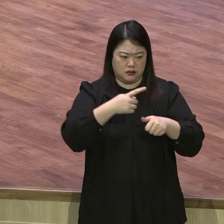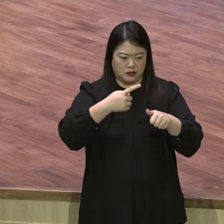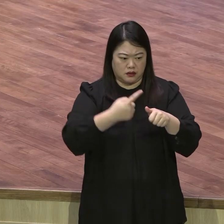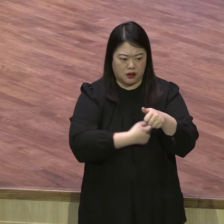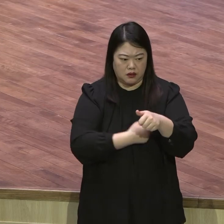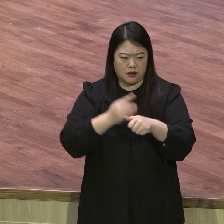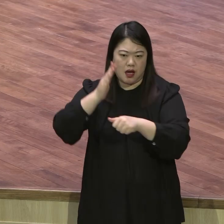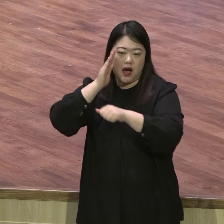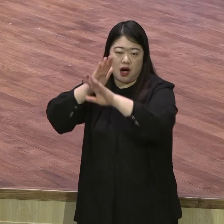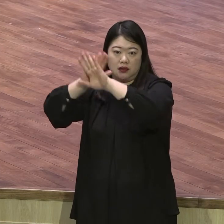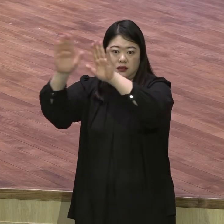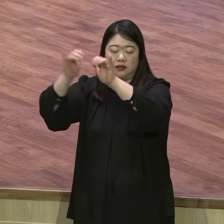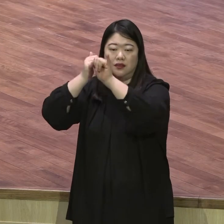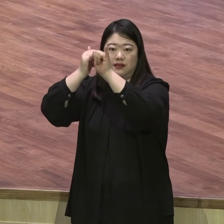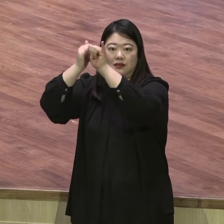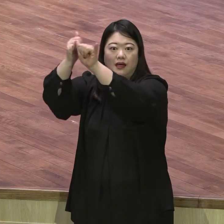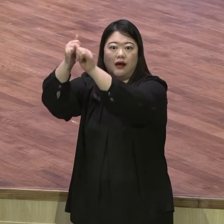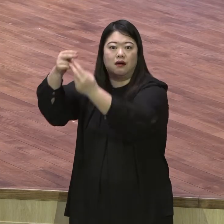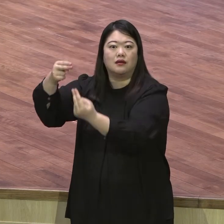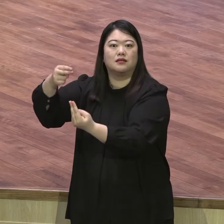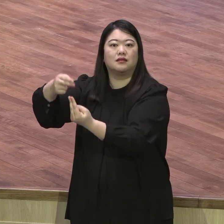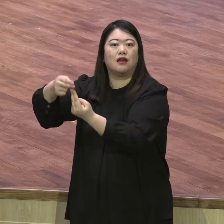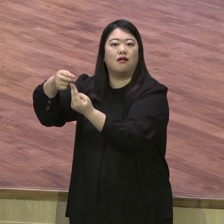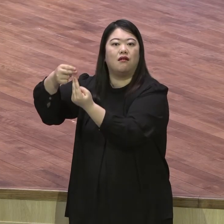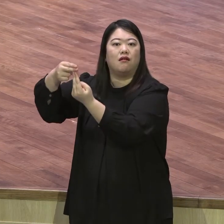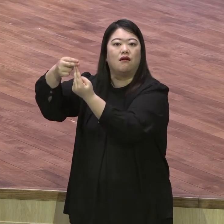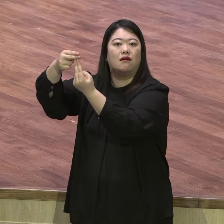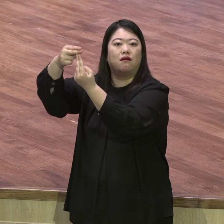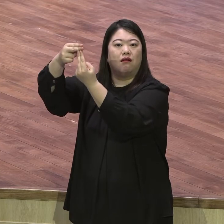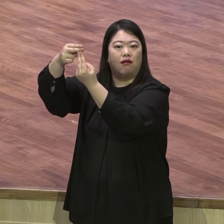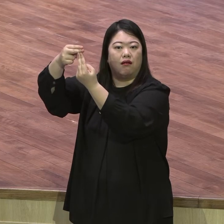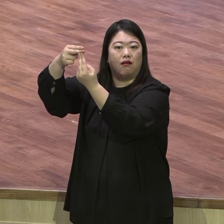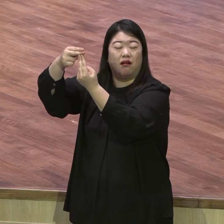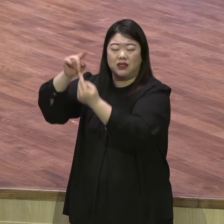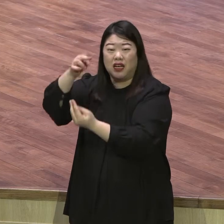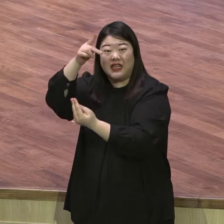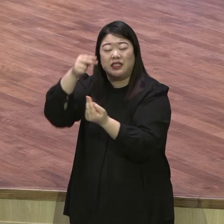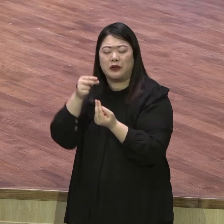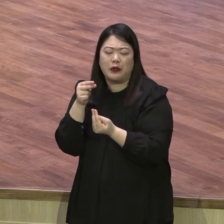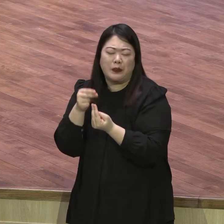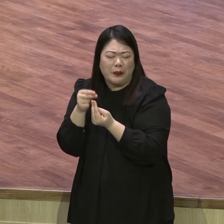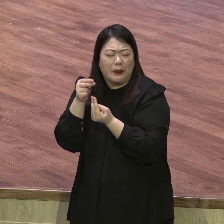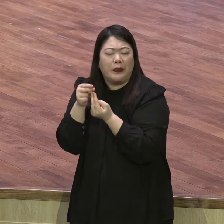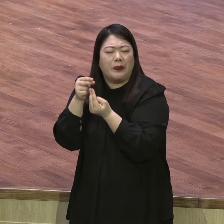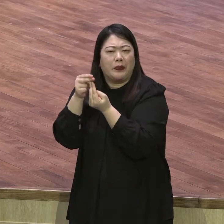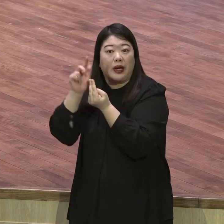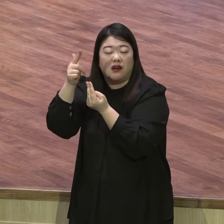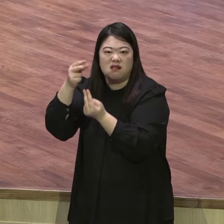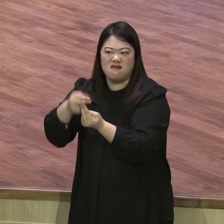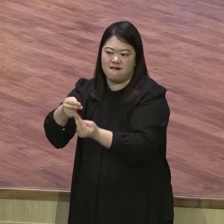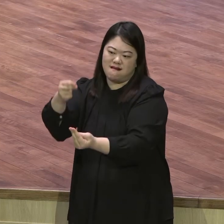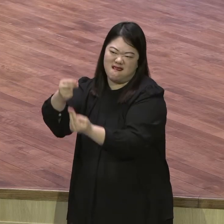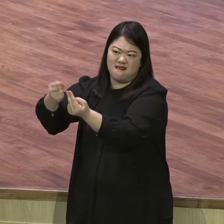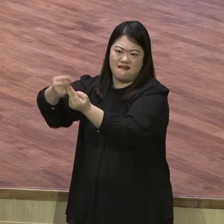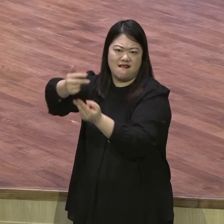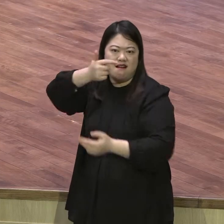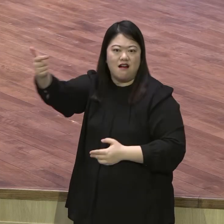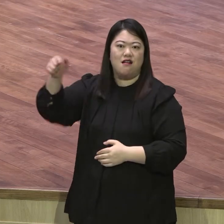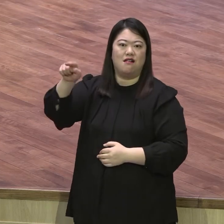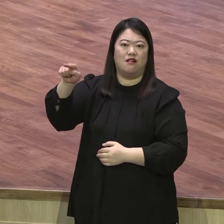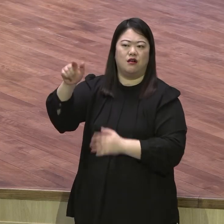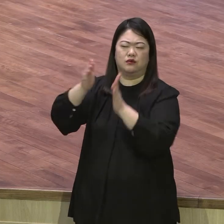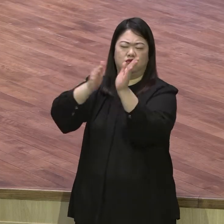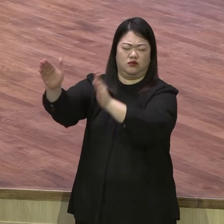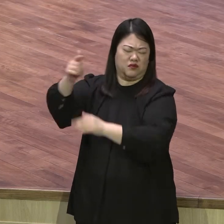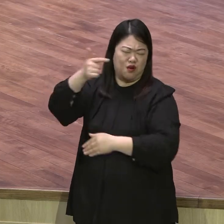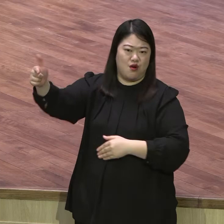상. 그것도 하늘의 상급이 뭐요? 크게 주어진다. 크게. 우리가 하나님께서 예비하신